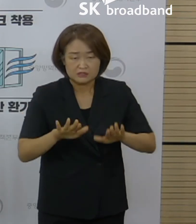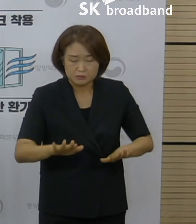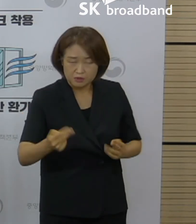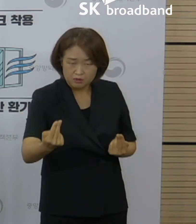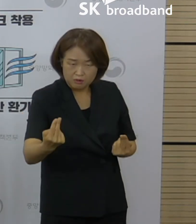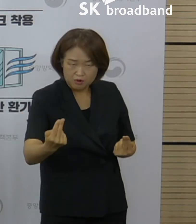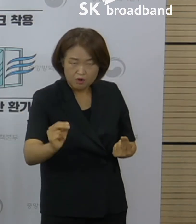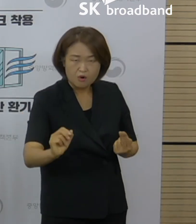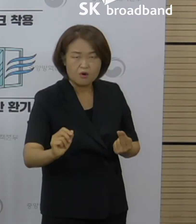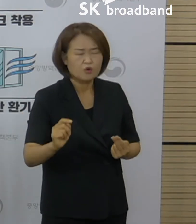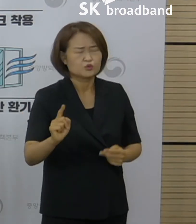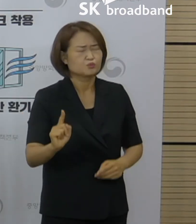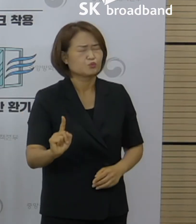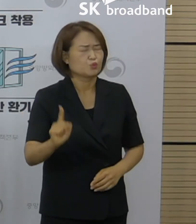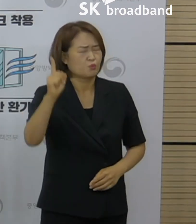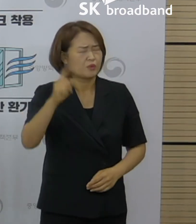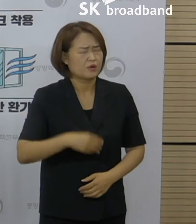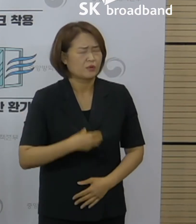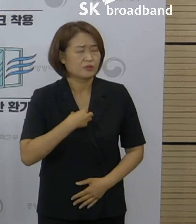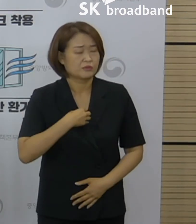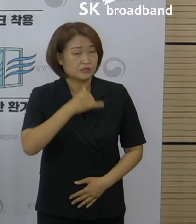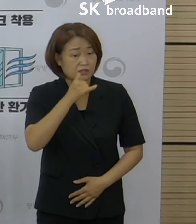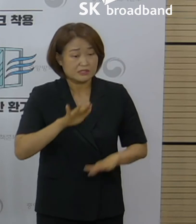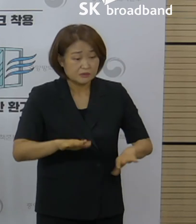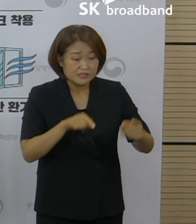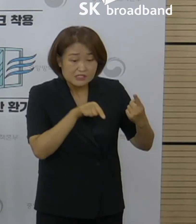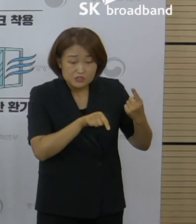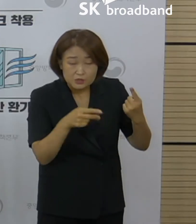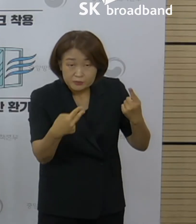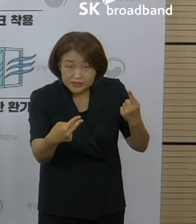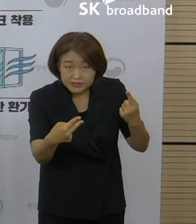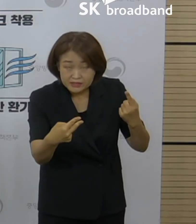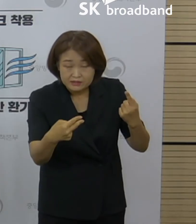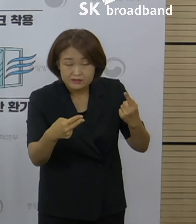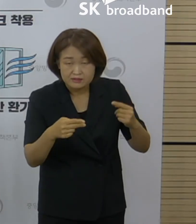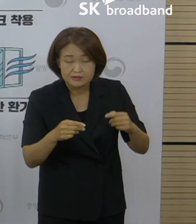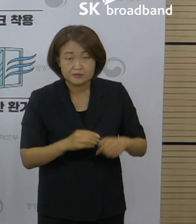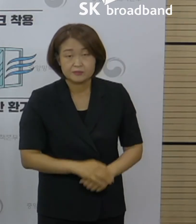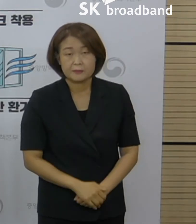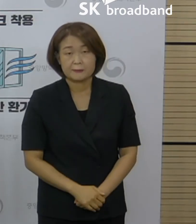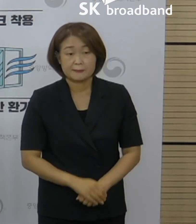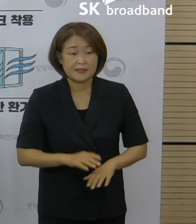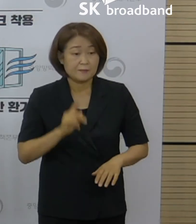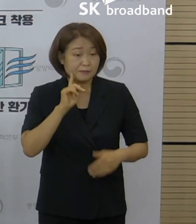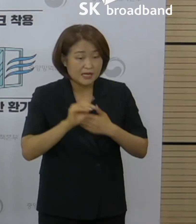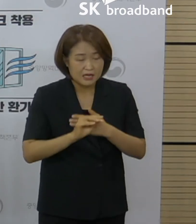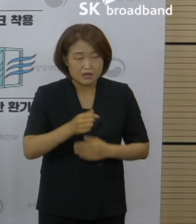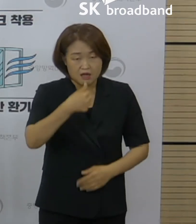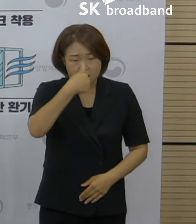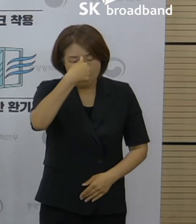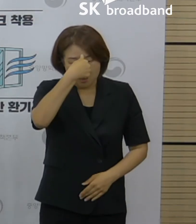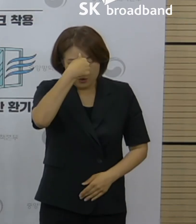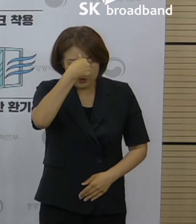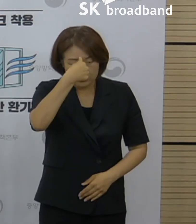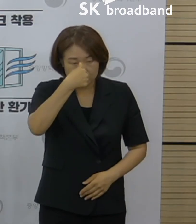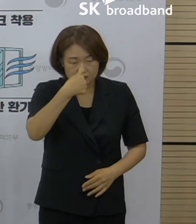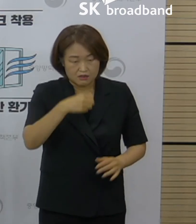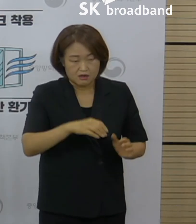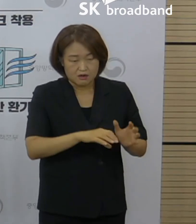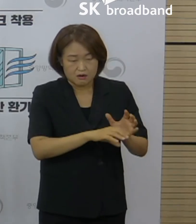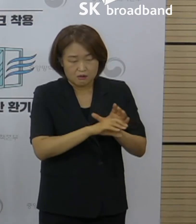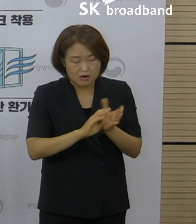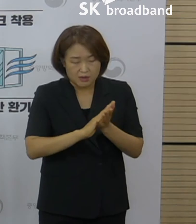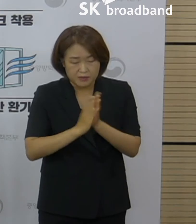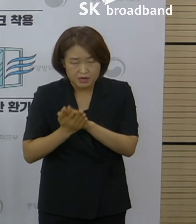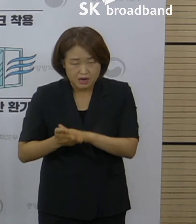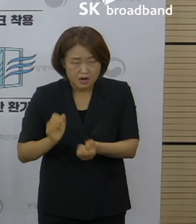따라서 현재로서는 1.2라는 그 수치에 만약 델타 변이가 더 확산이 된다면 델타 변이